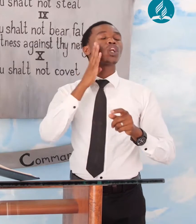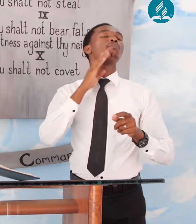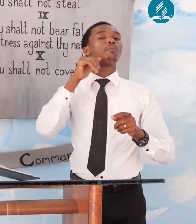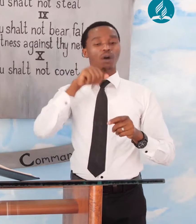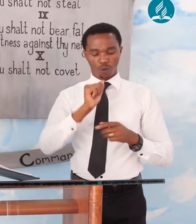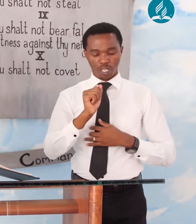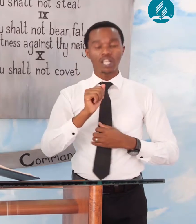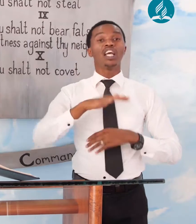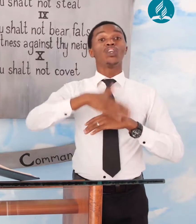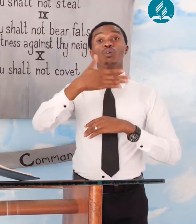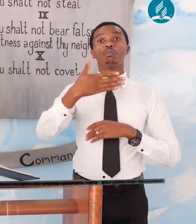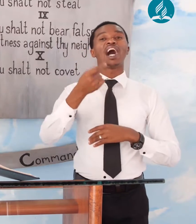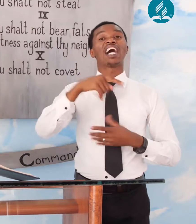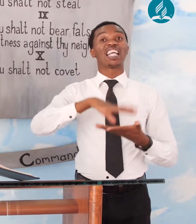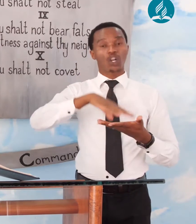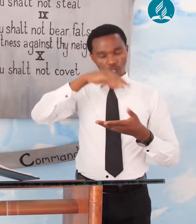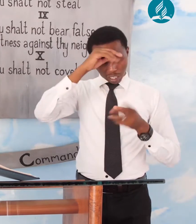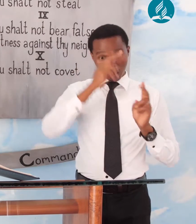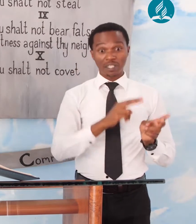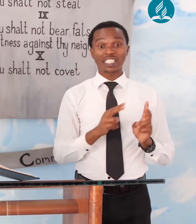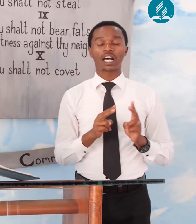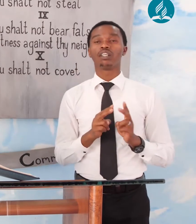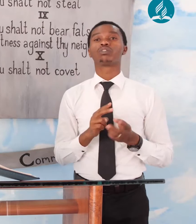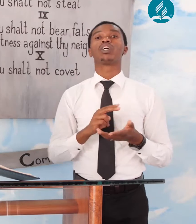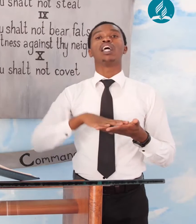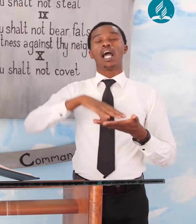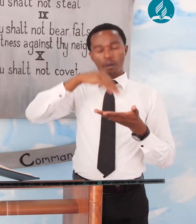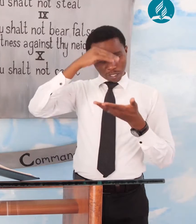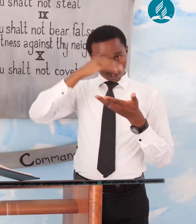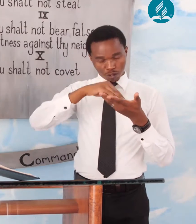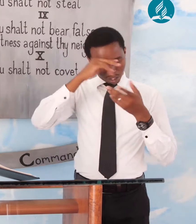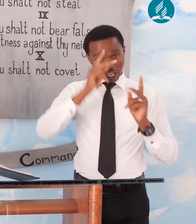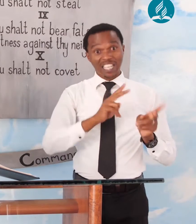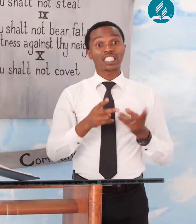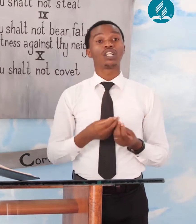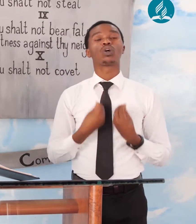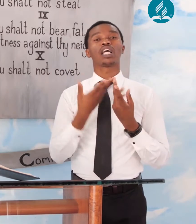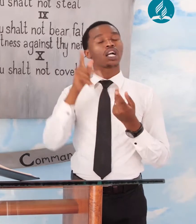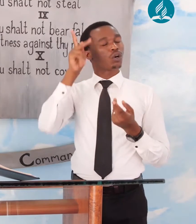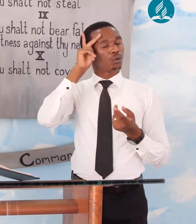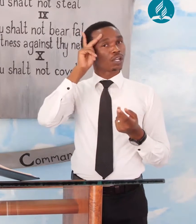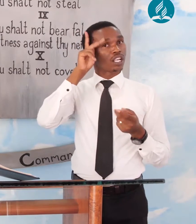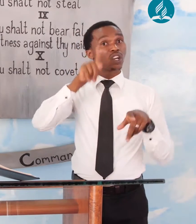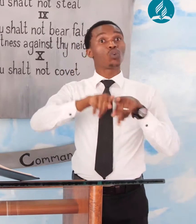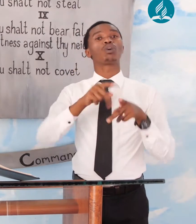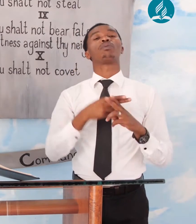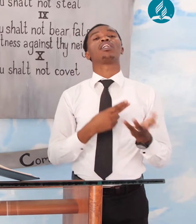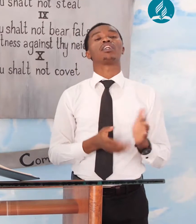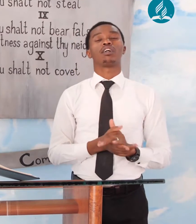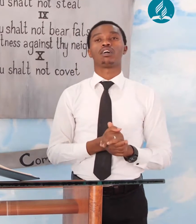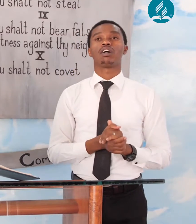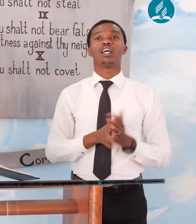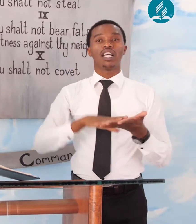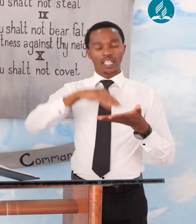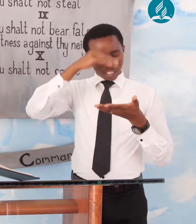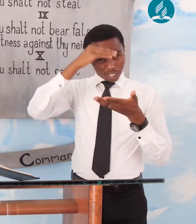kuvuga amashuri asanzwe yiga amashuri y'ubwenge asanzwe nkuko babayita yiga amashuri